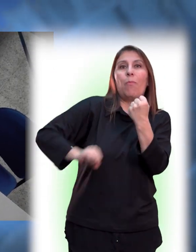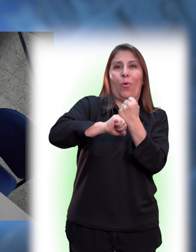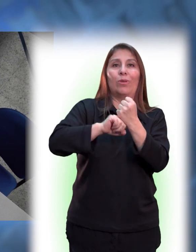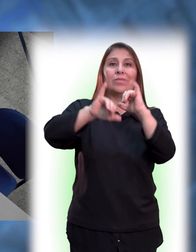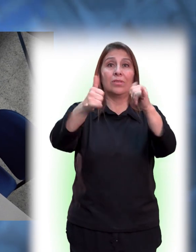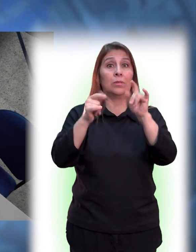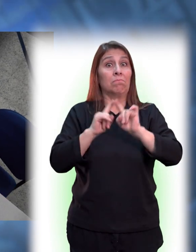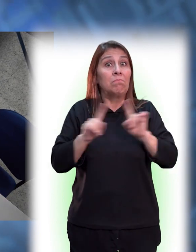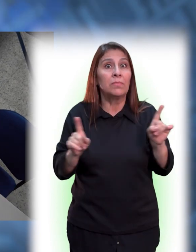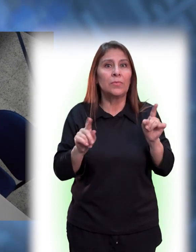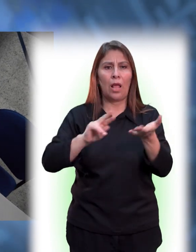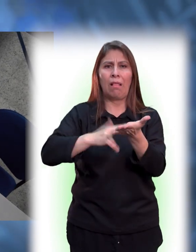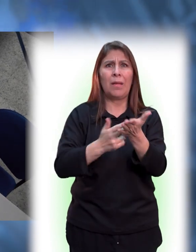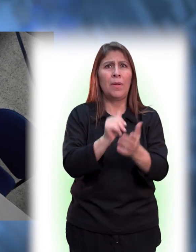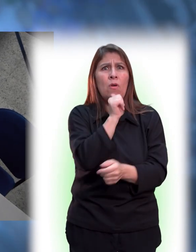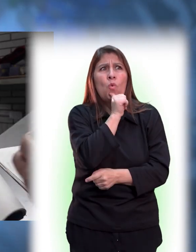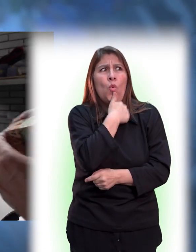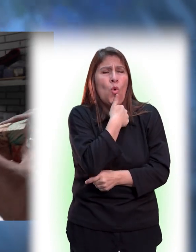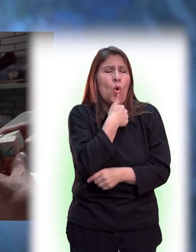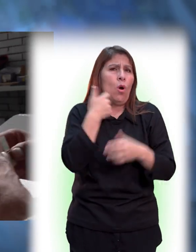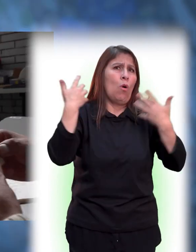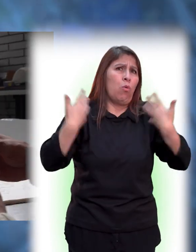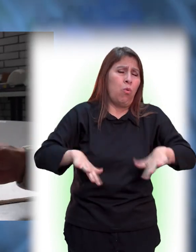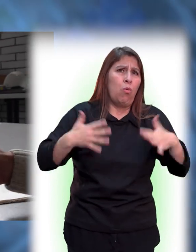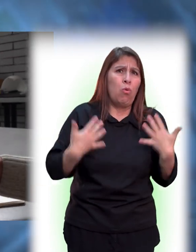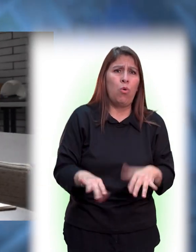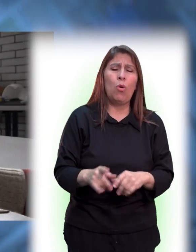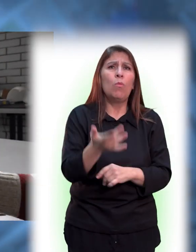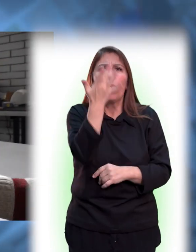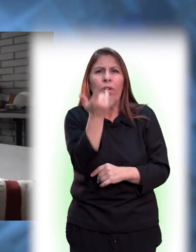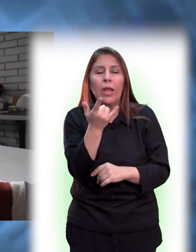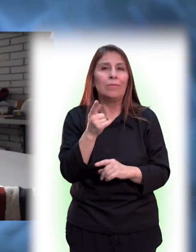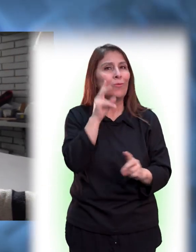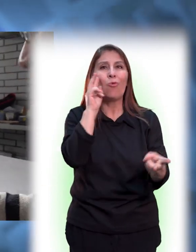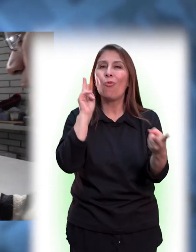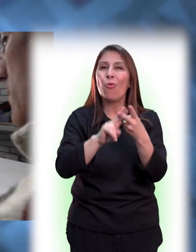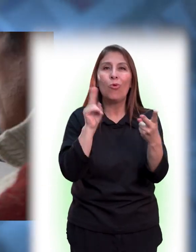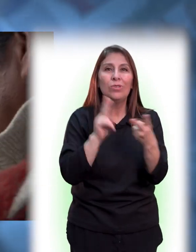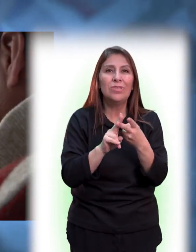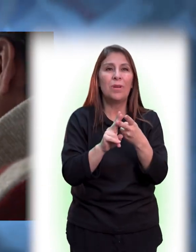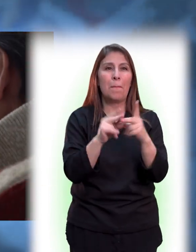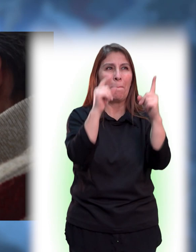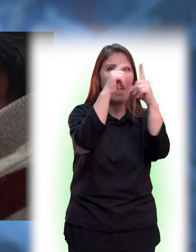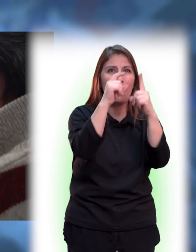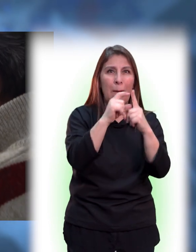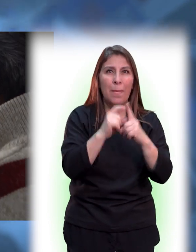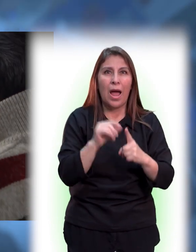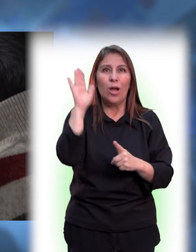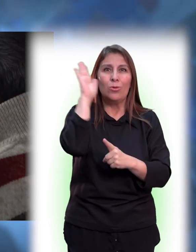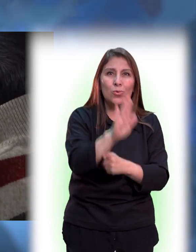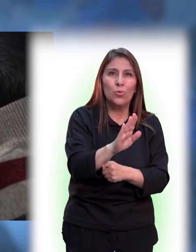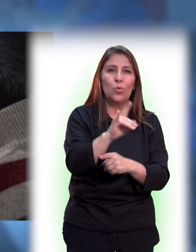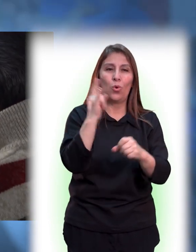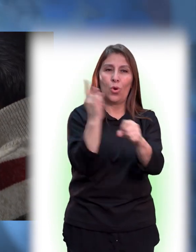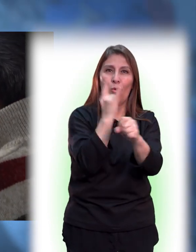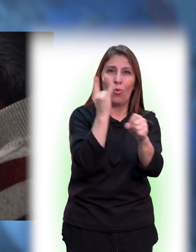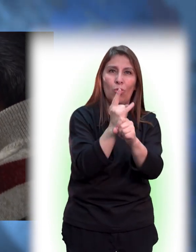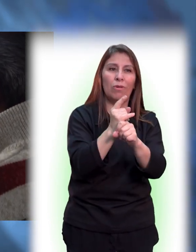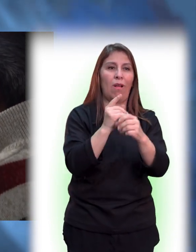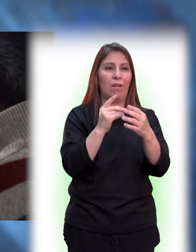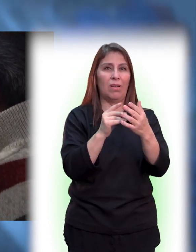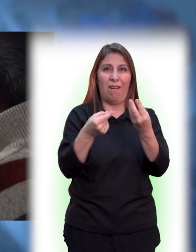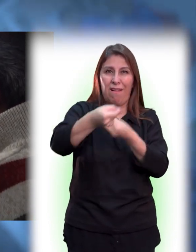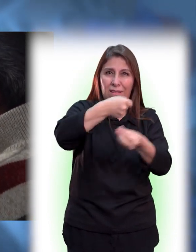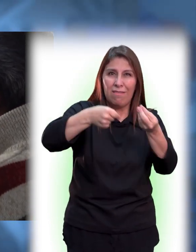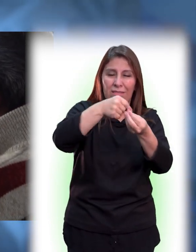también sufrieron, porque no conocían el lenguaje de nuestra licenciatura, de la tecnología. Los muchachos